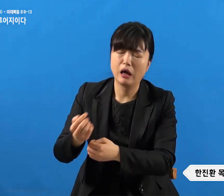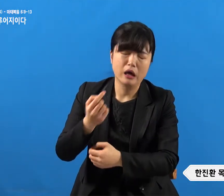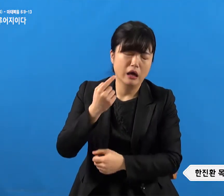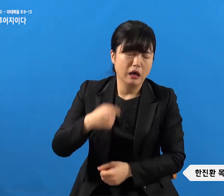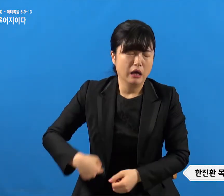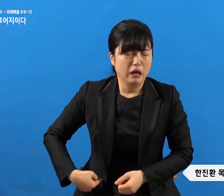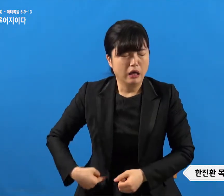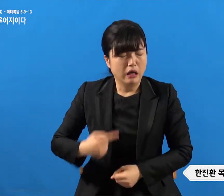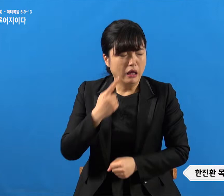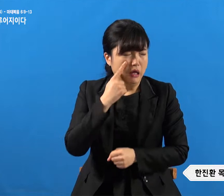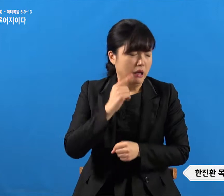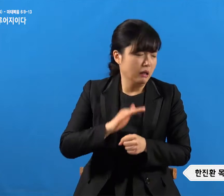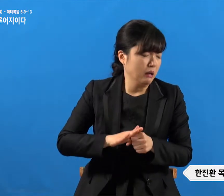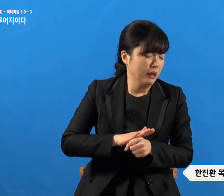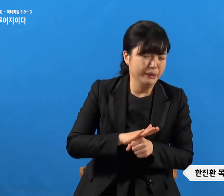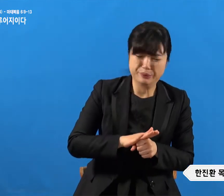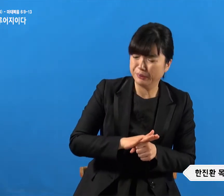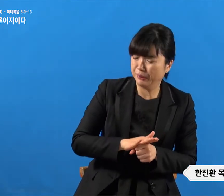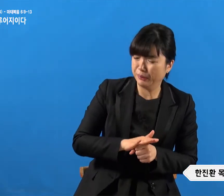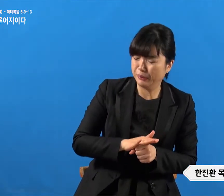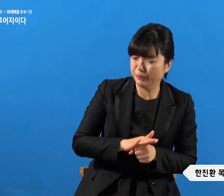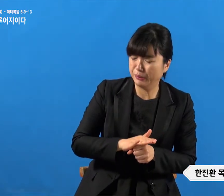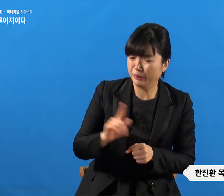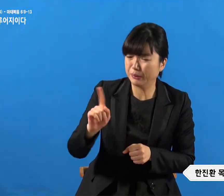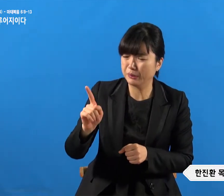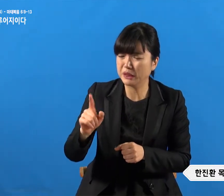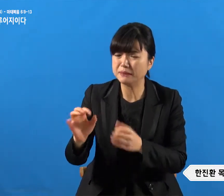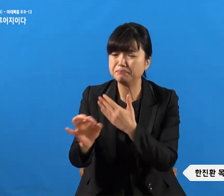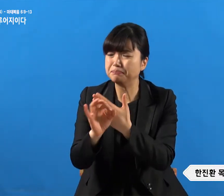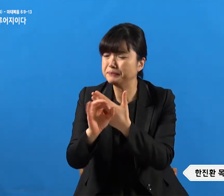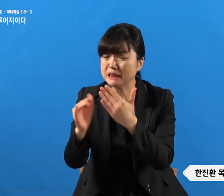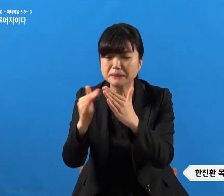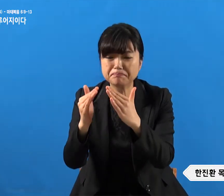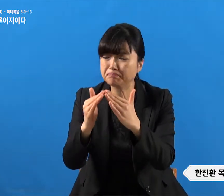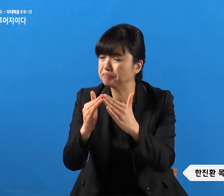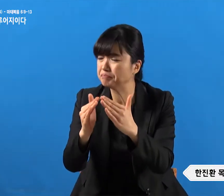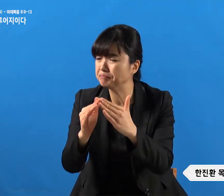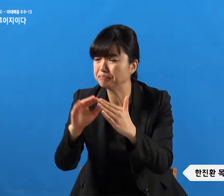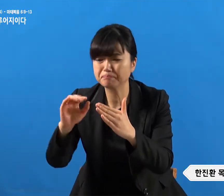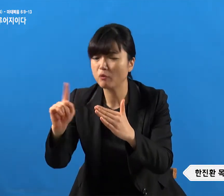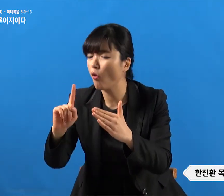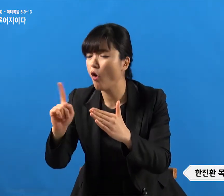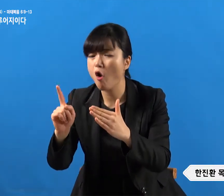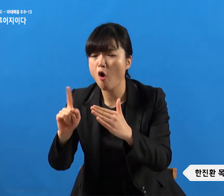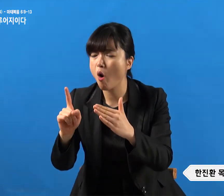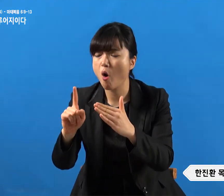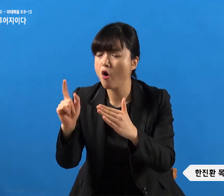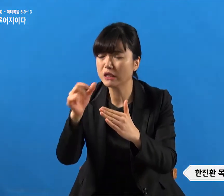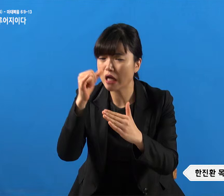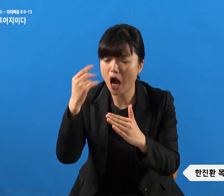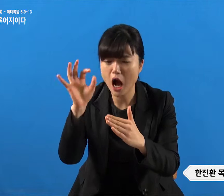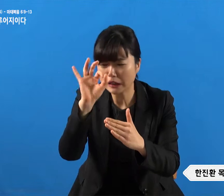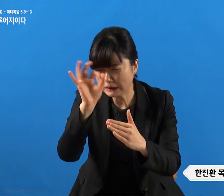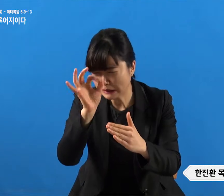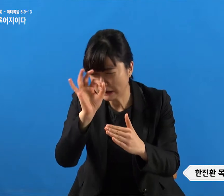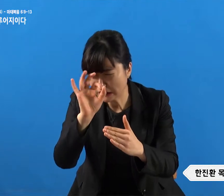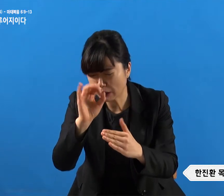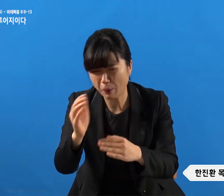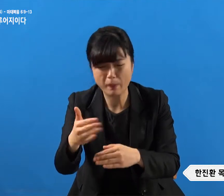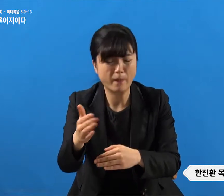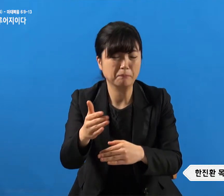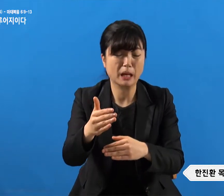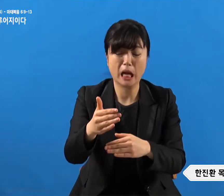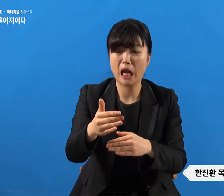너무나도 불쌍한 생각이 들어서 그 아이들이 임시로 거할 거처를 찾기 시작합니다.